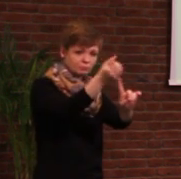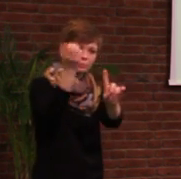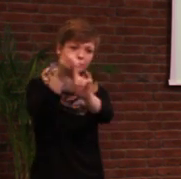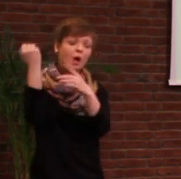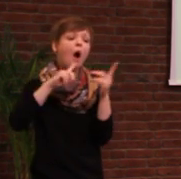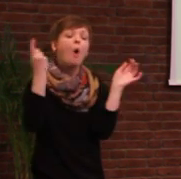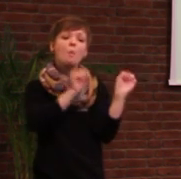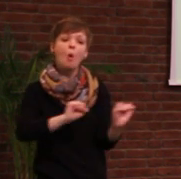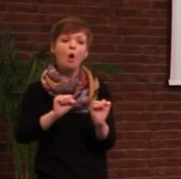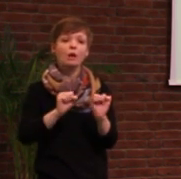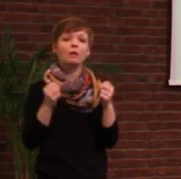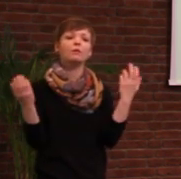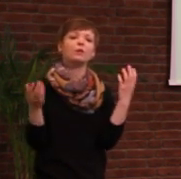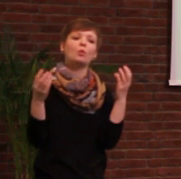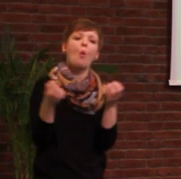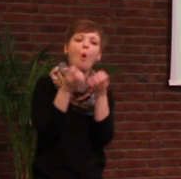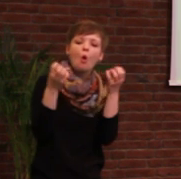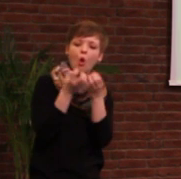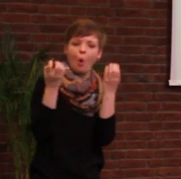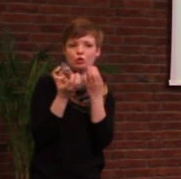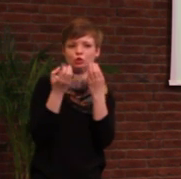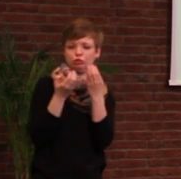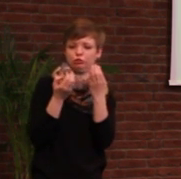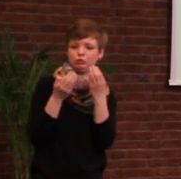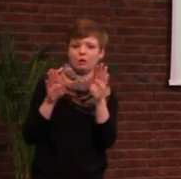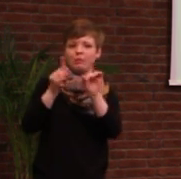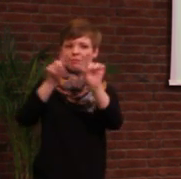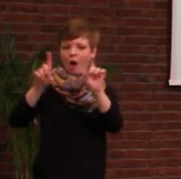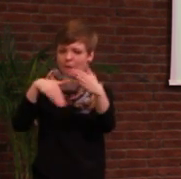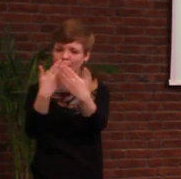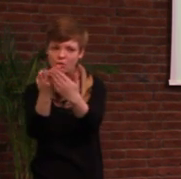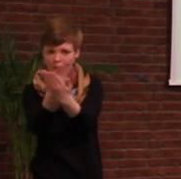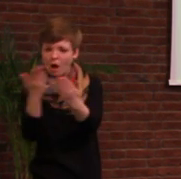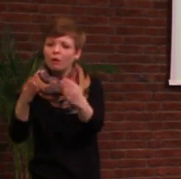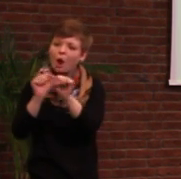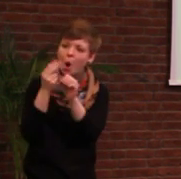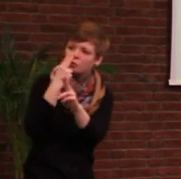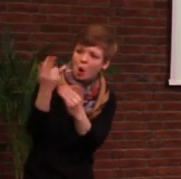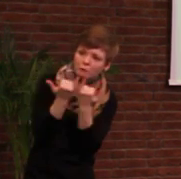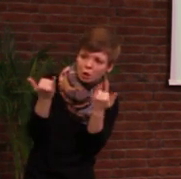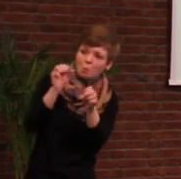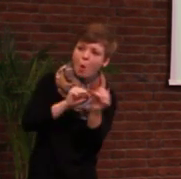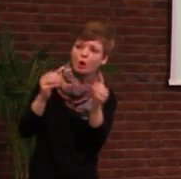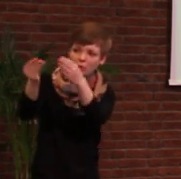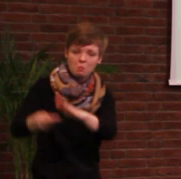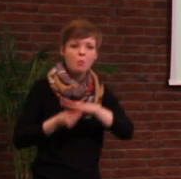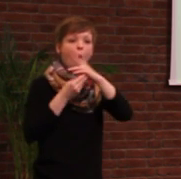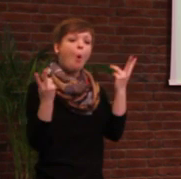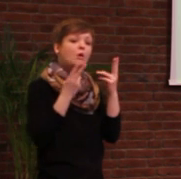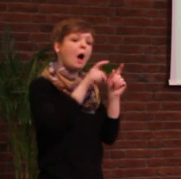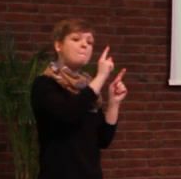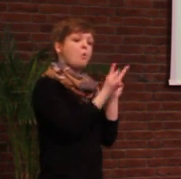unabhängige, ökologisch ausgerichtete Netzbetreiber vorstellen oder die genossenschaftliche Beteiligung von Bürgerinnen und Bürgern oder auch